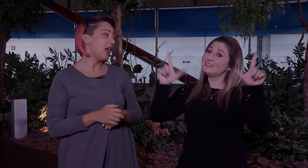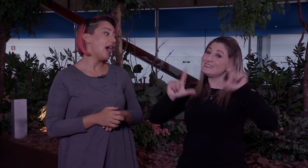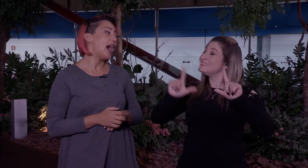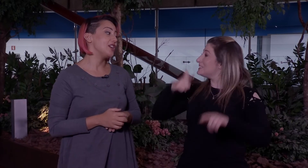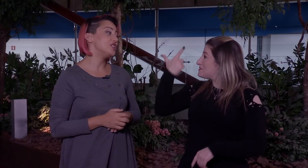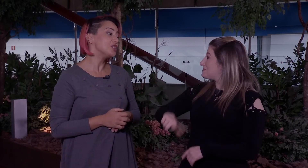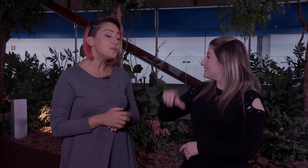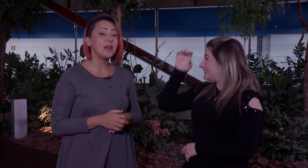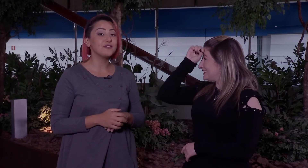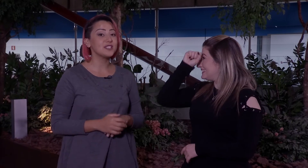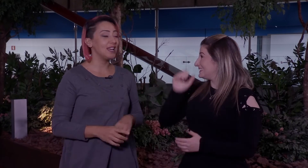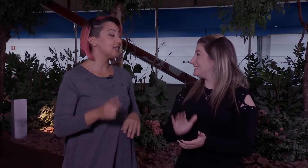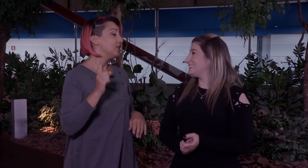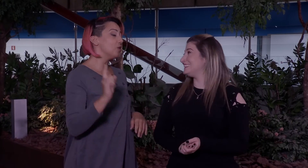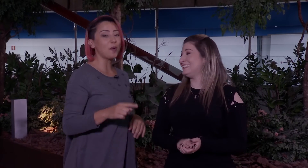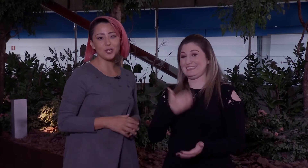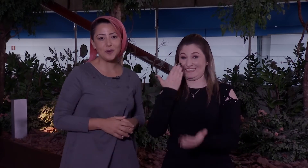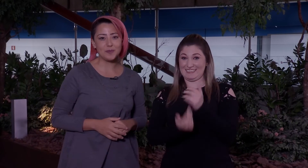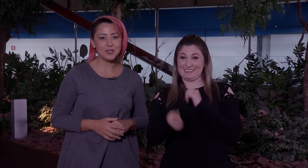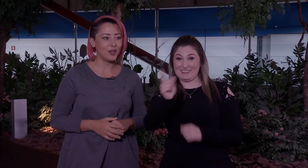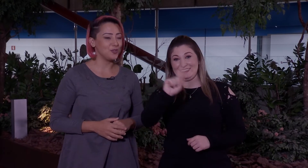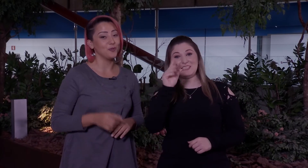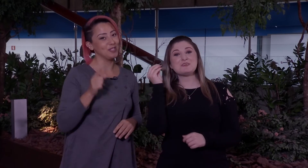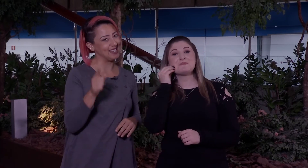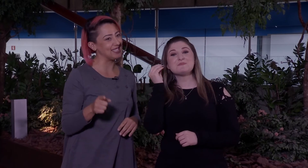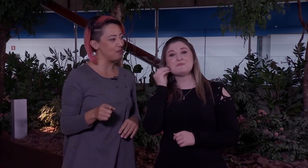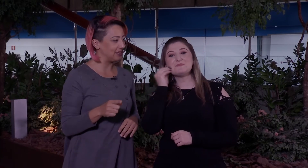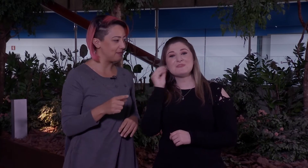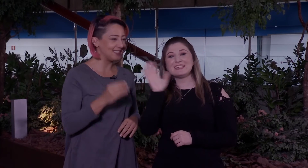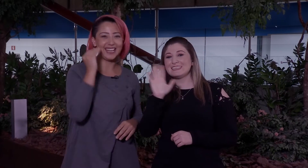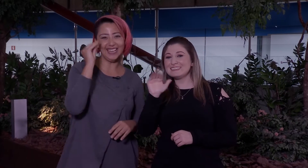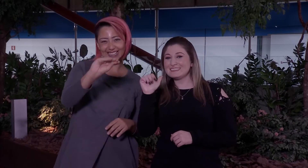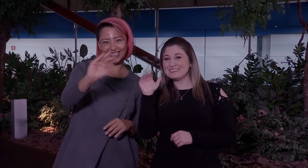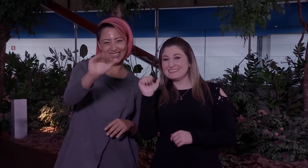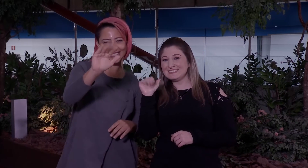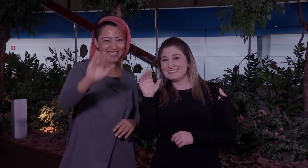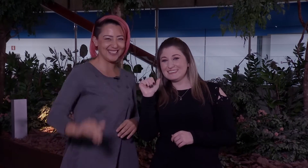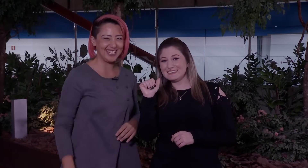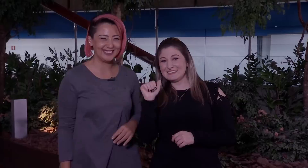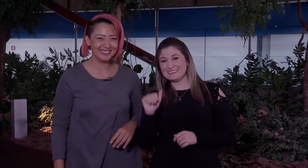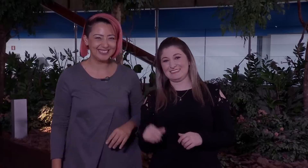A gente espera vocês no próximo episódio. Vocês não podem perder, hein? Tchau, tchau.